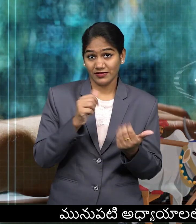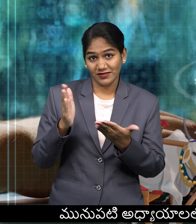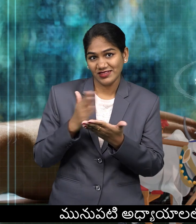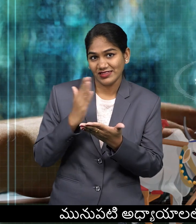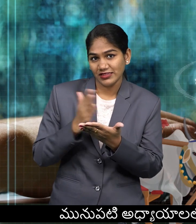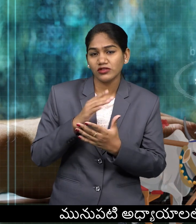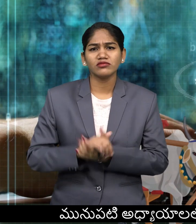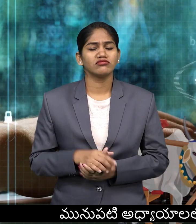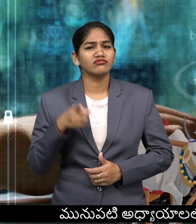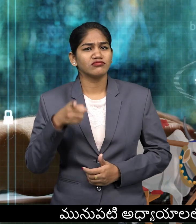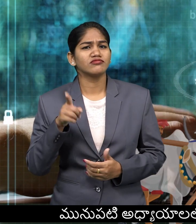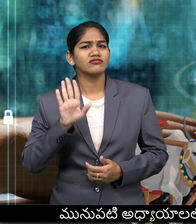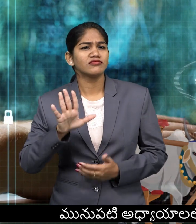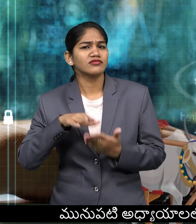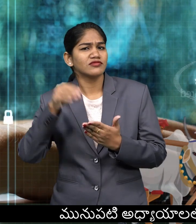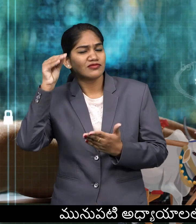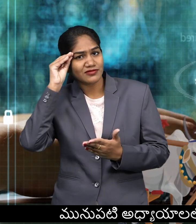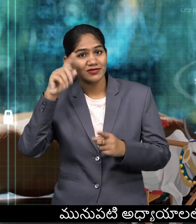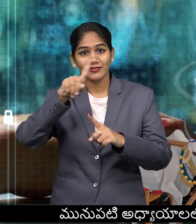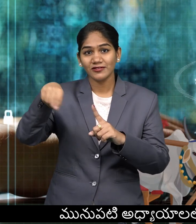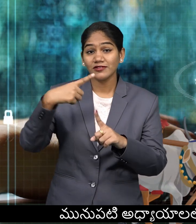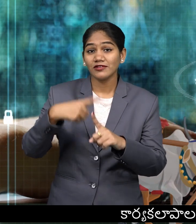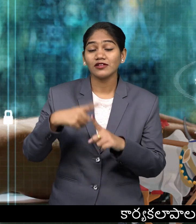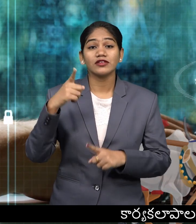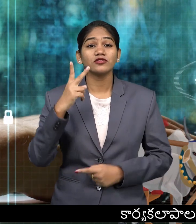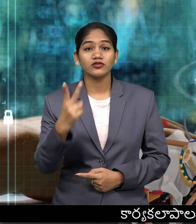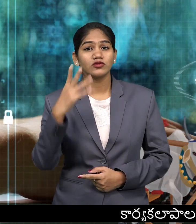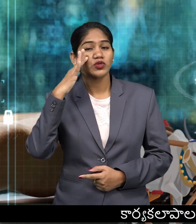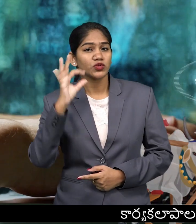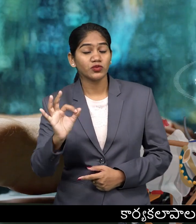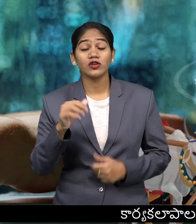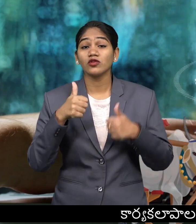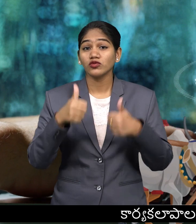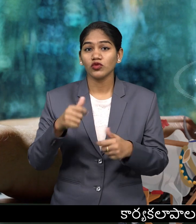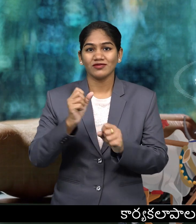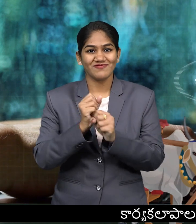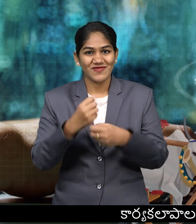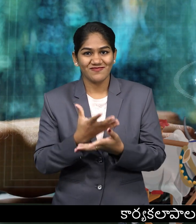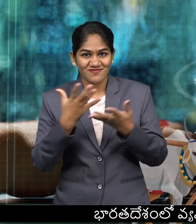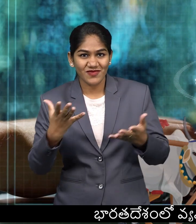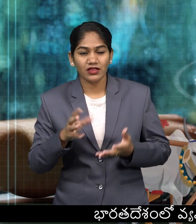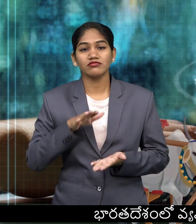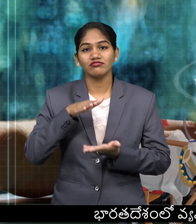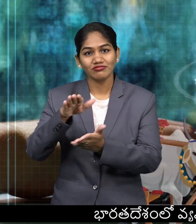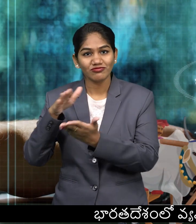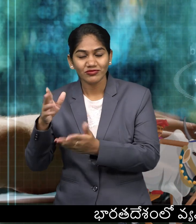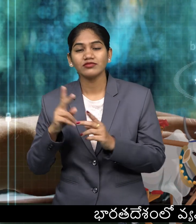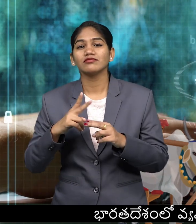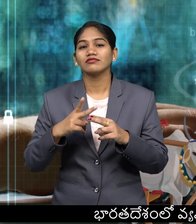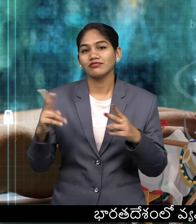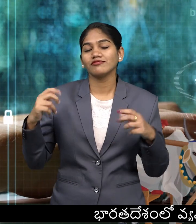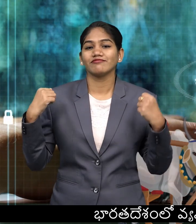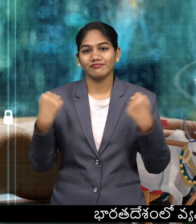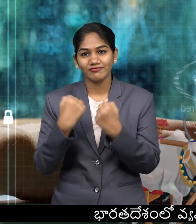మునుపటి అధ్యాయాలలో మీరు 2 ముఖ్యమైన ఉత్పాదక కార్యకలాపాల గురించి తెలుసుకున్నారు.